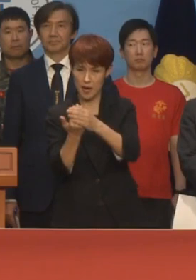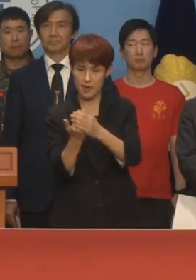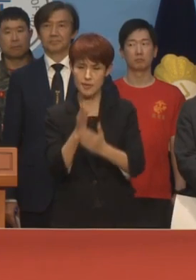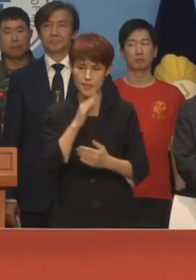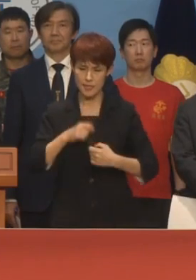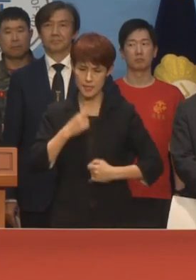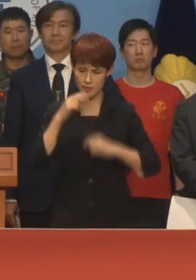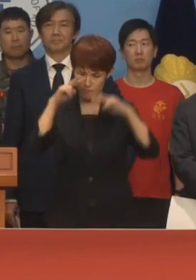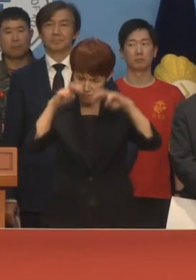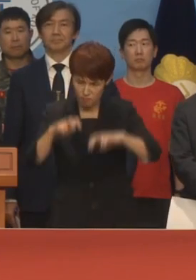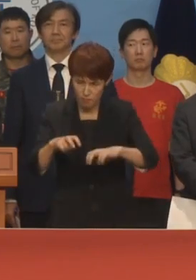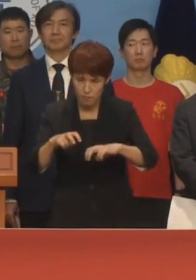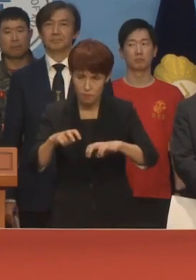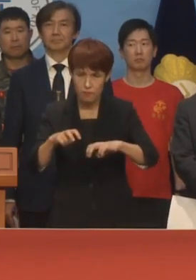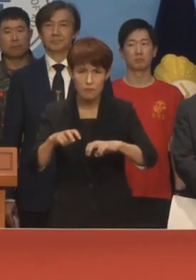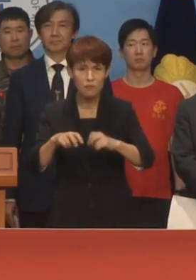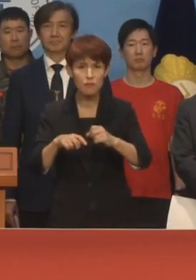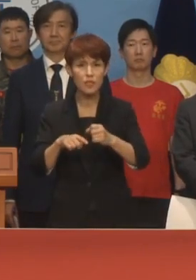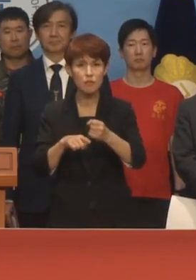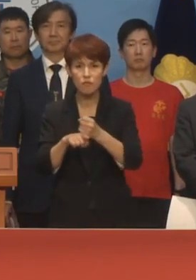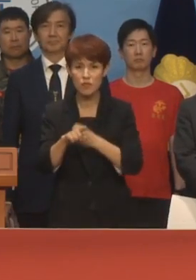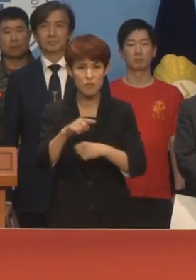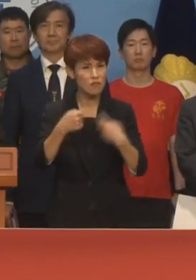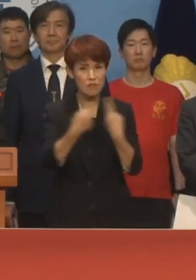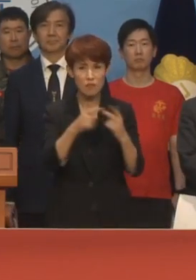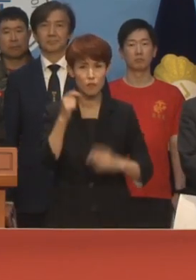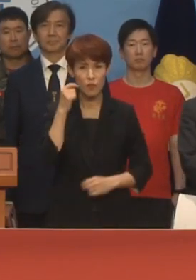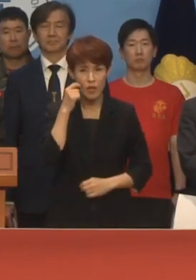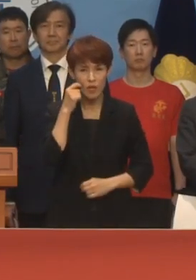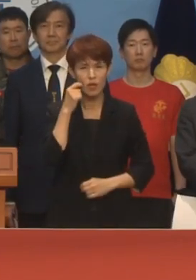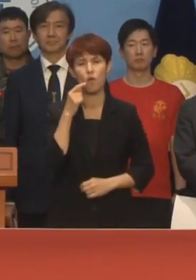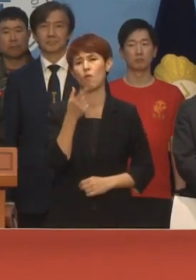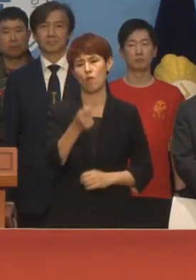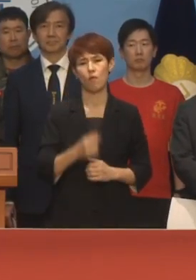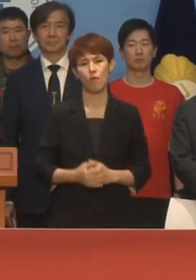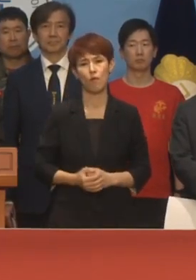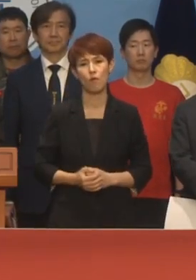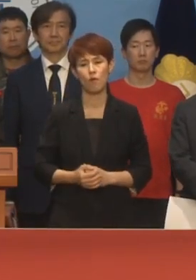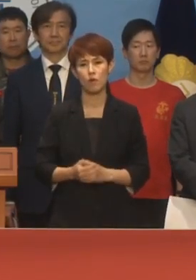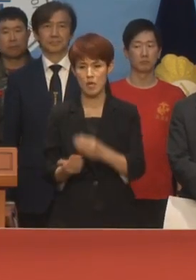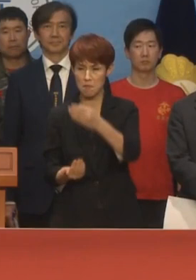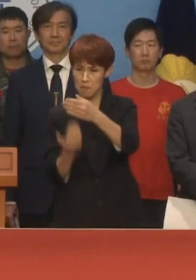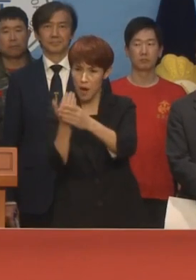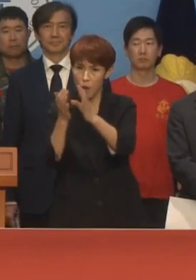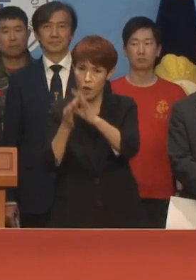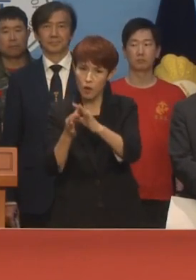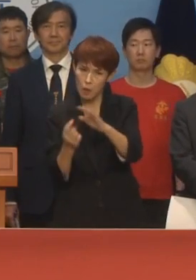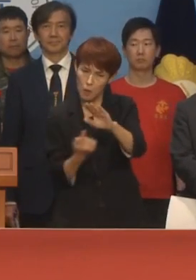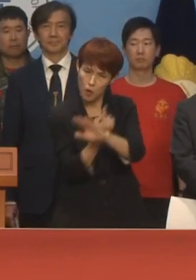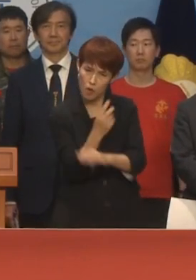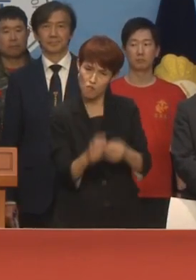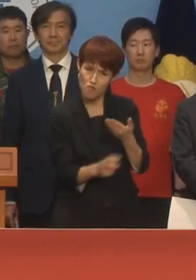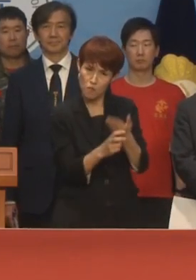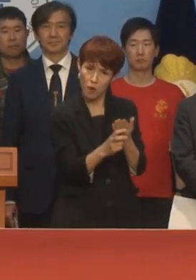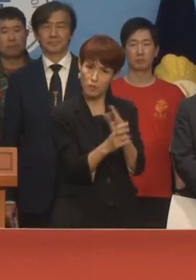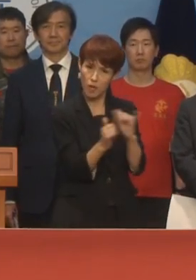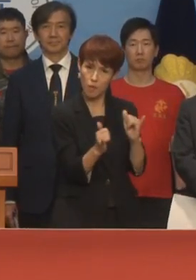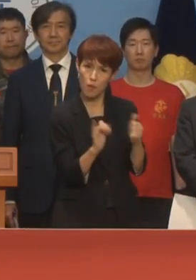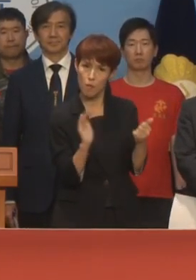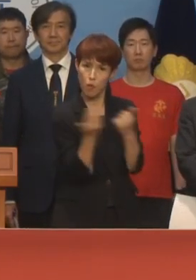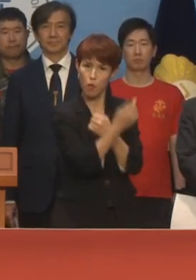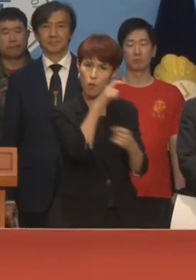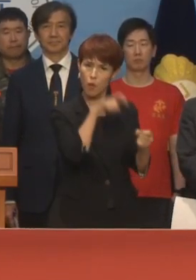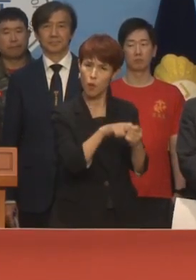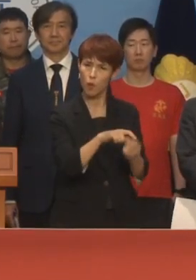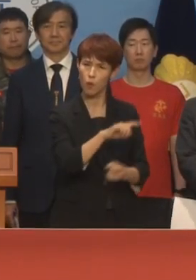것 자체의 의미에 대해서 전혀 이해하지 못할 뿐만 아니라 오히려 이 사건과 관련된 여러 불법 행위자들을 보호하려고 하는 것이